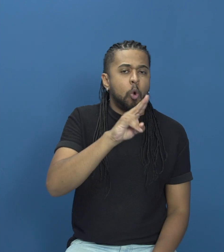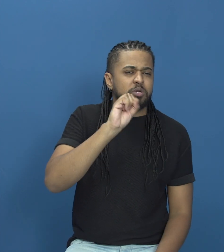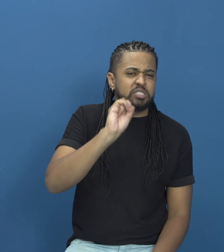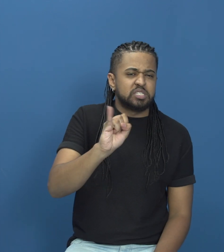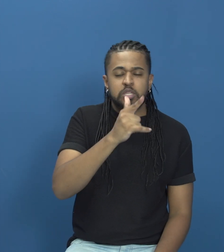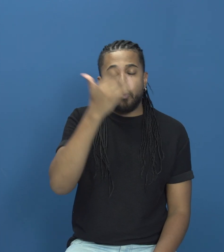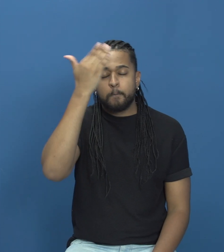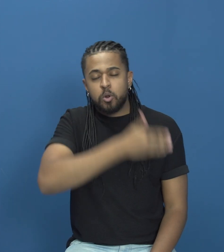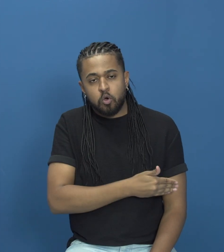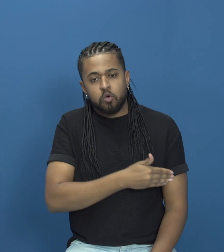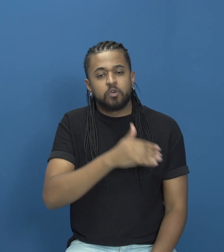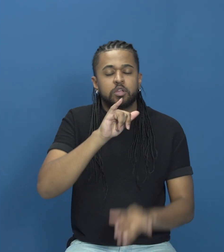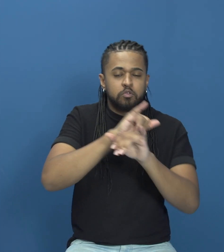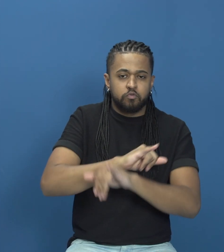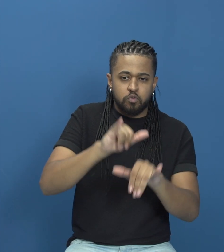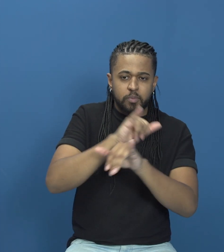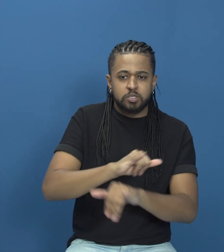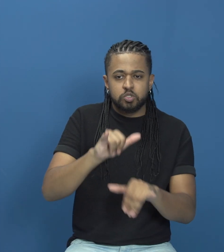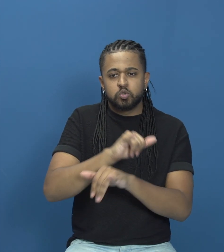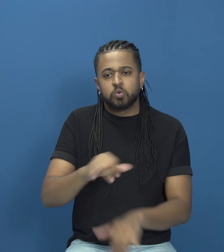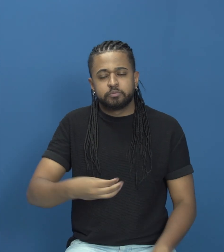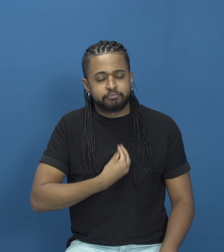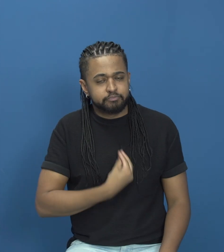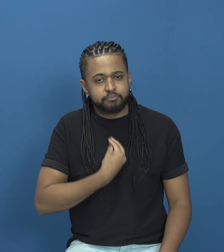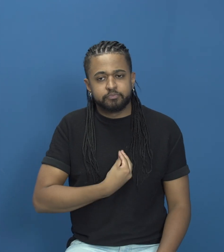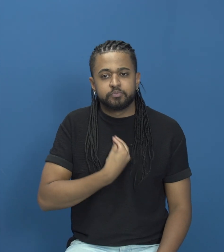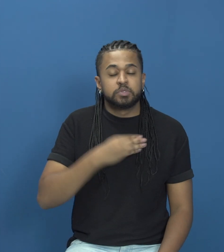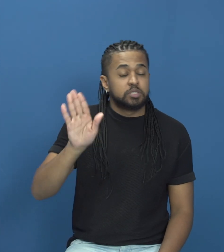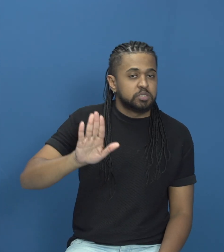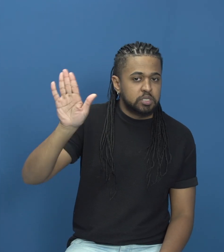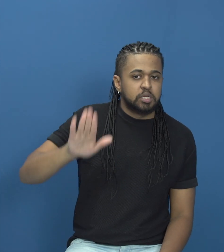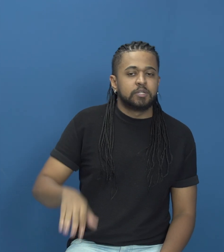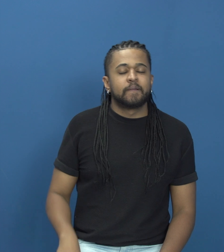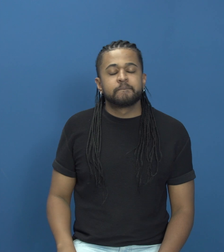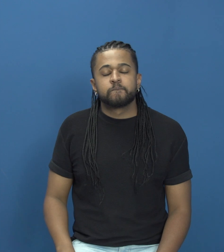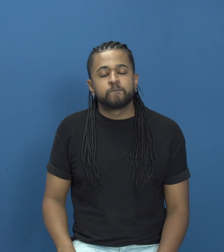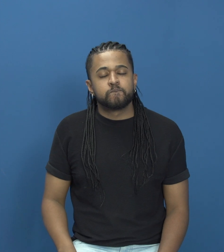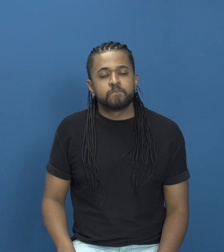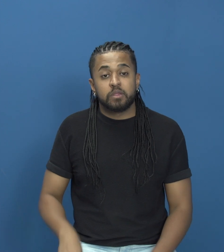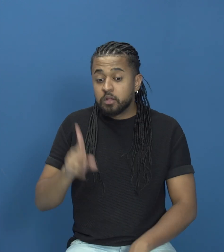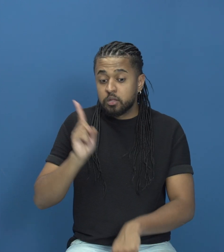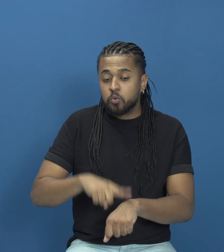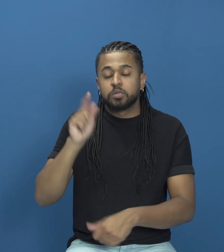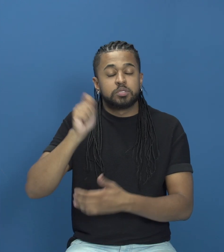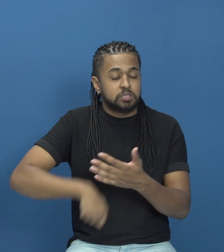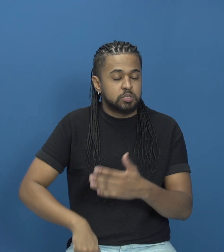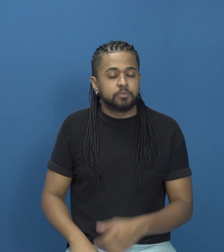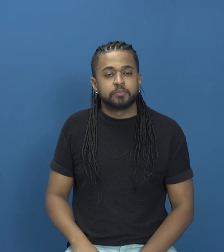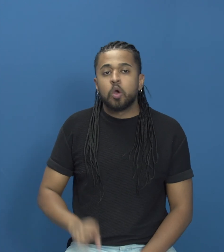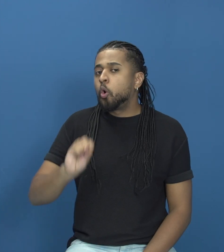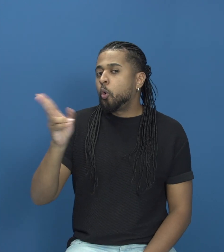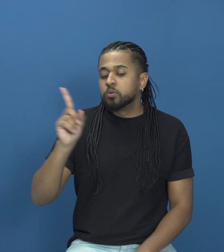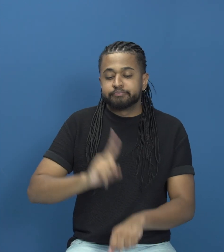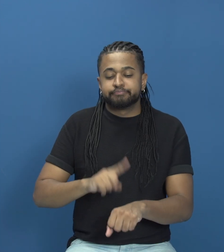não se comprovem as informações prestadas pelas candidatas, no ato da inscrição ou